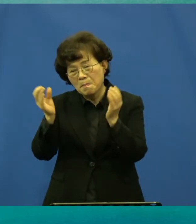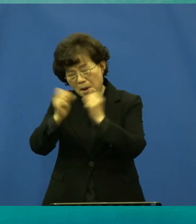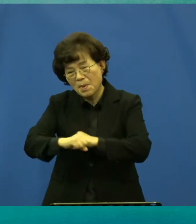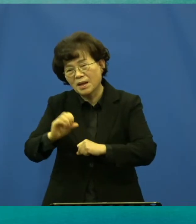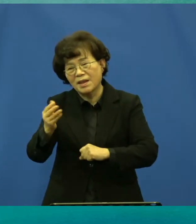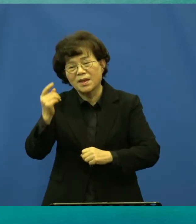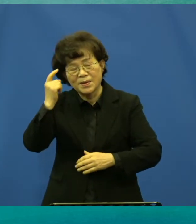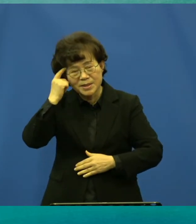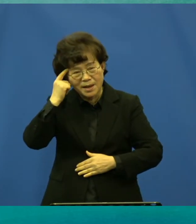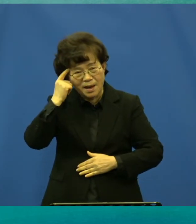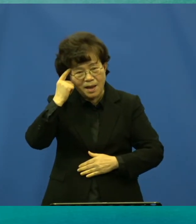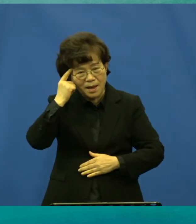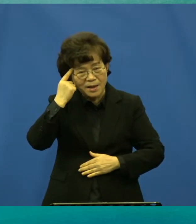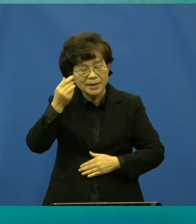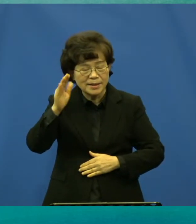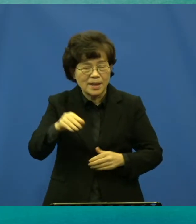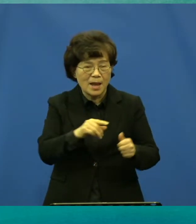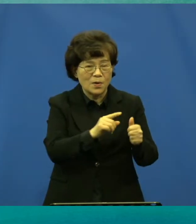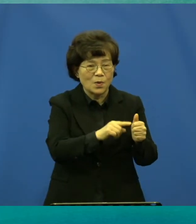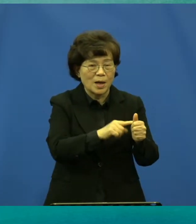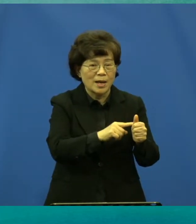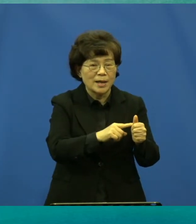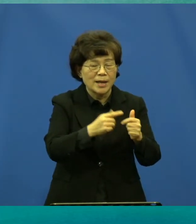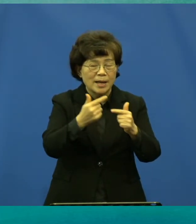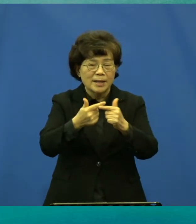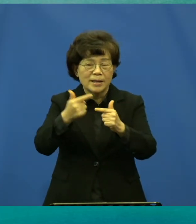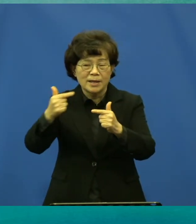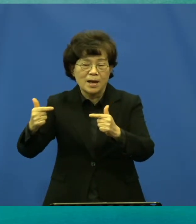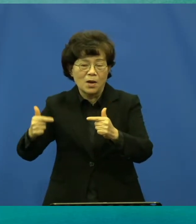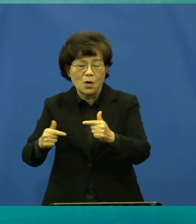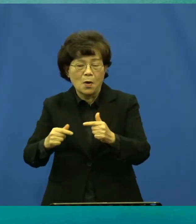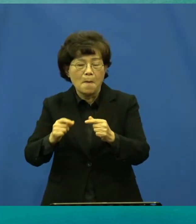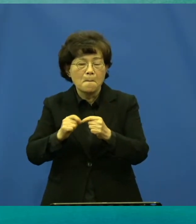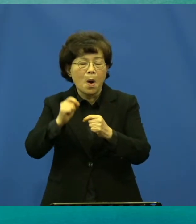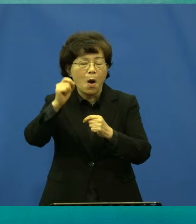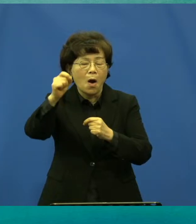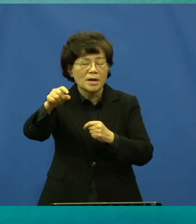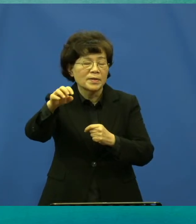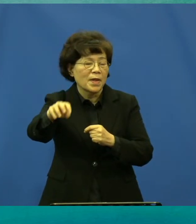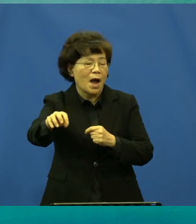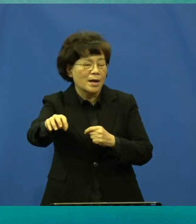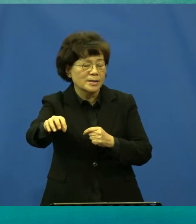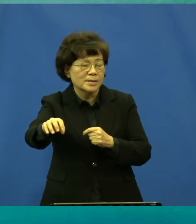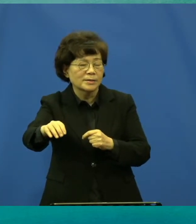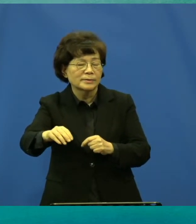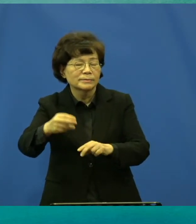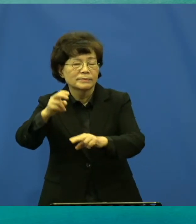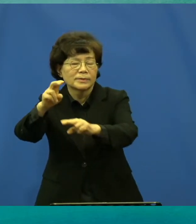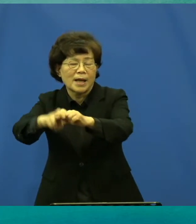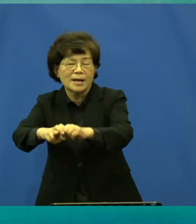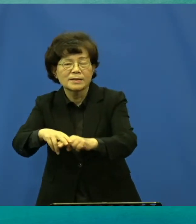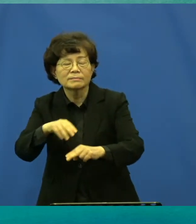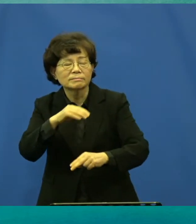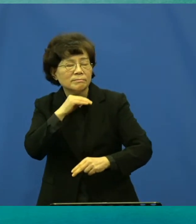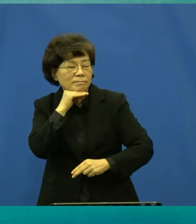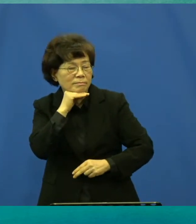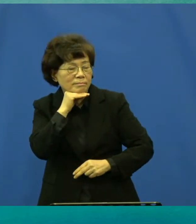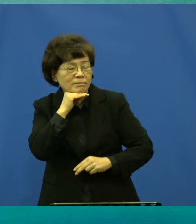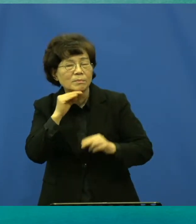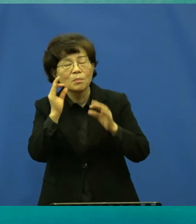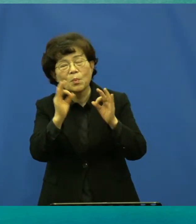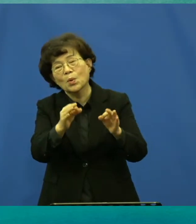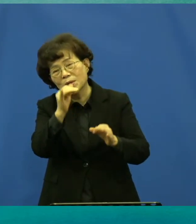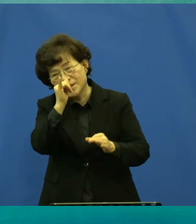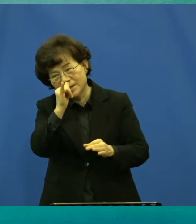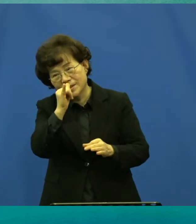자, 그러나 지금 요나는 니느웨와 거리를 두고 있습니다. 그러나 지금 모든 게 혼란스럽습니다.